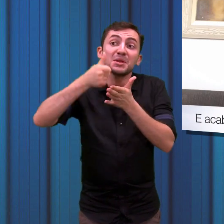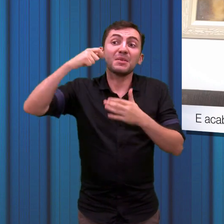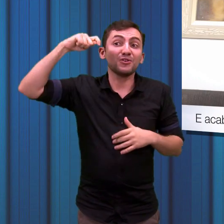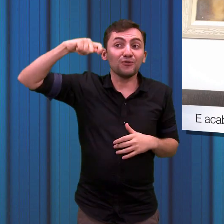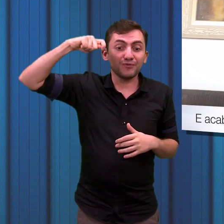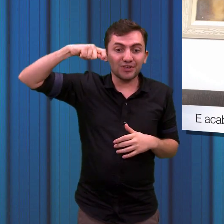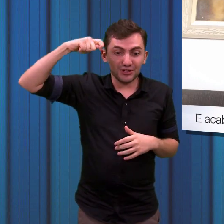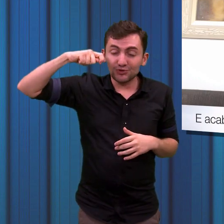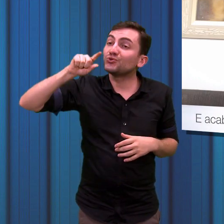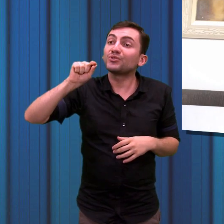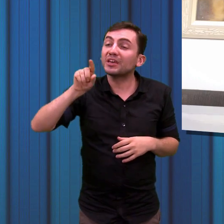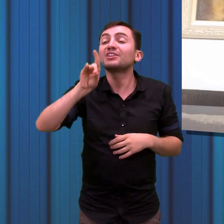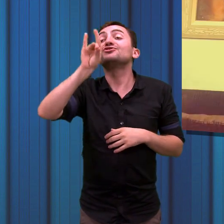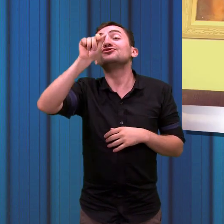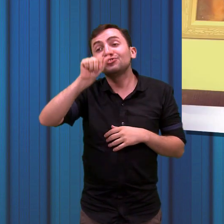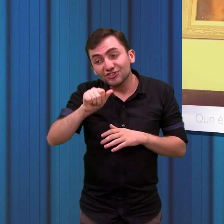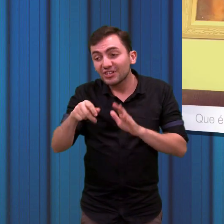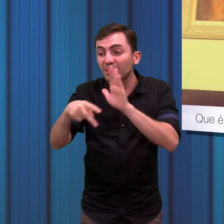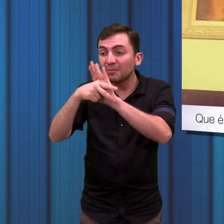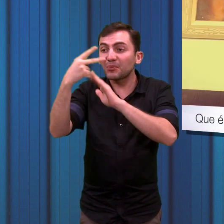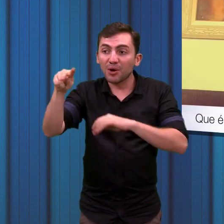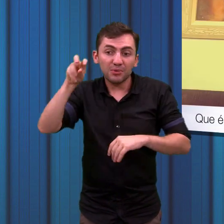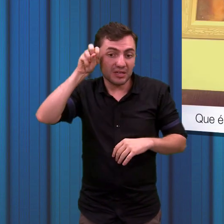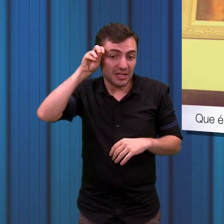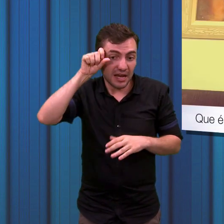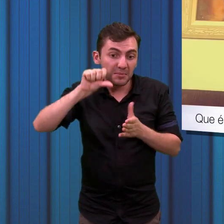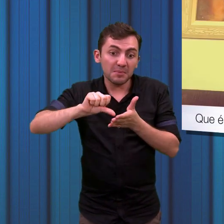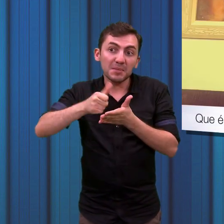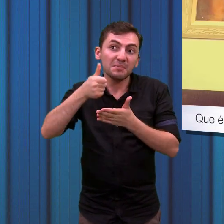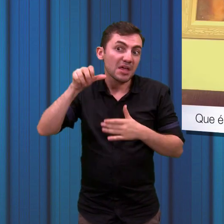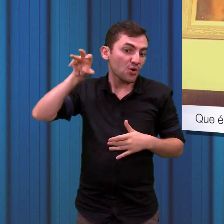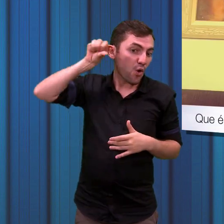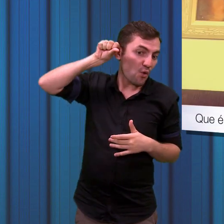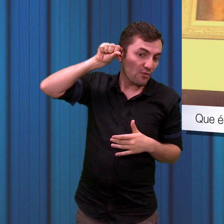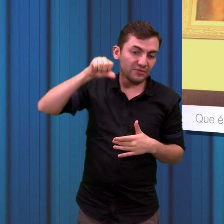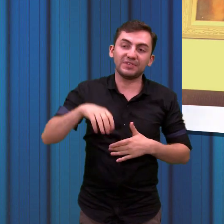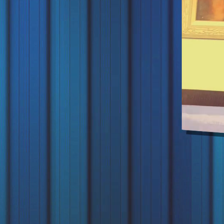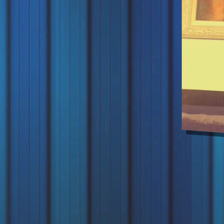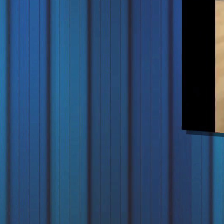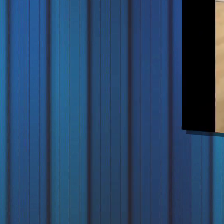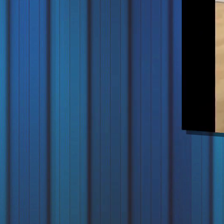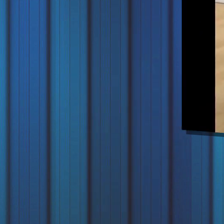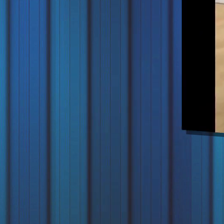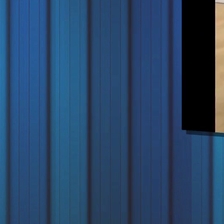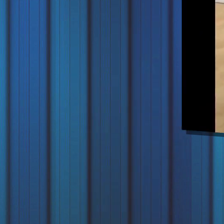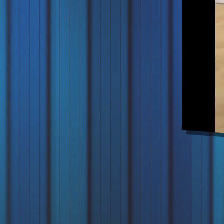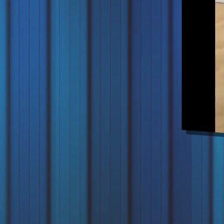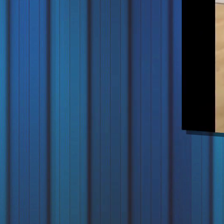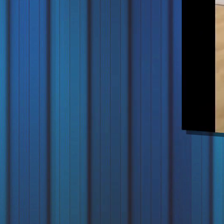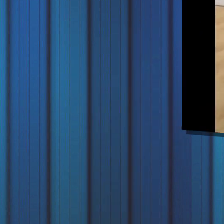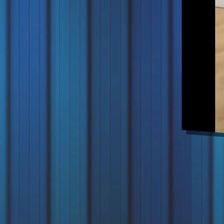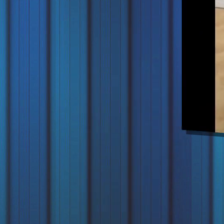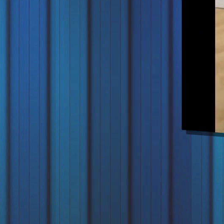que tem o primeiro vídeo aqui do canal, que é o dia que o Guilherme ouve pela primeira vez.